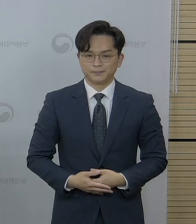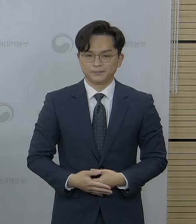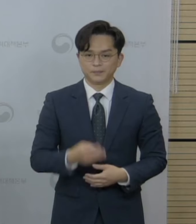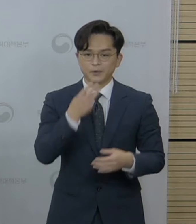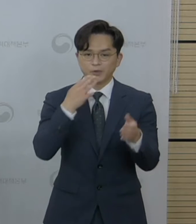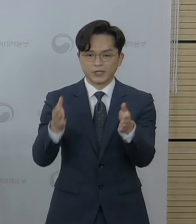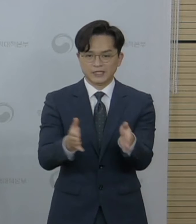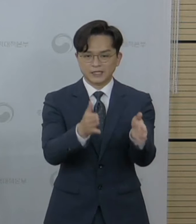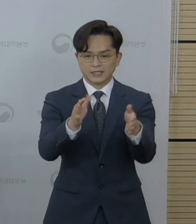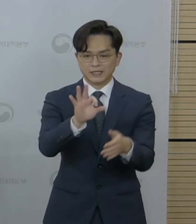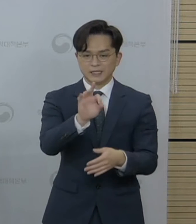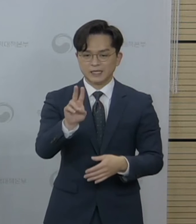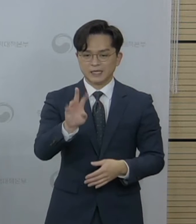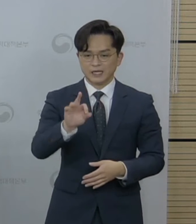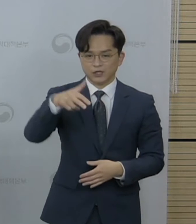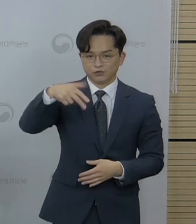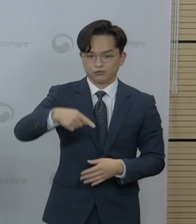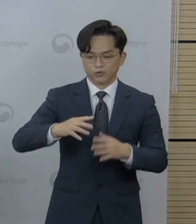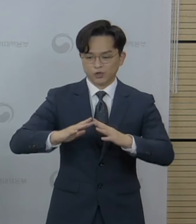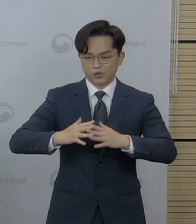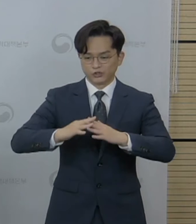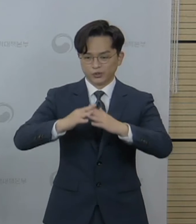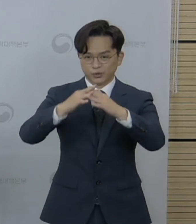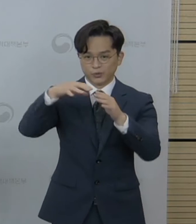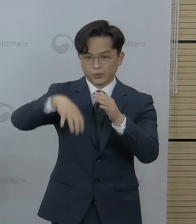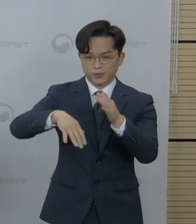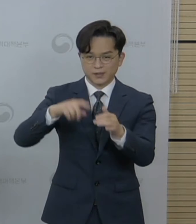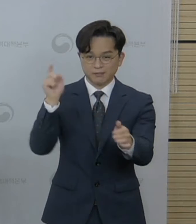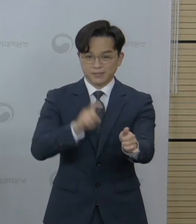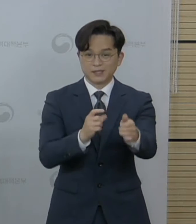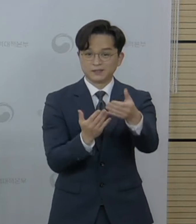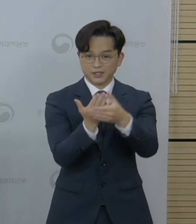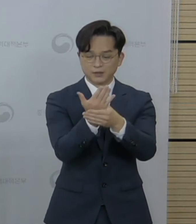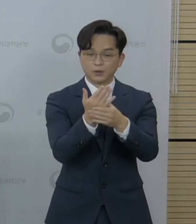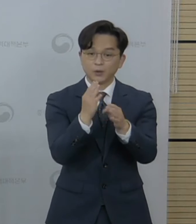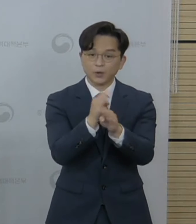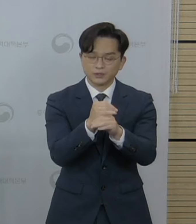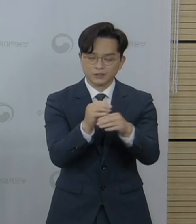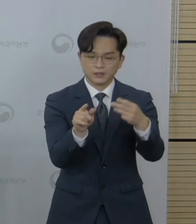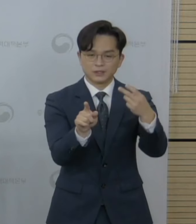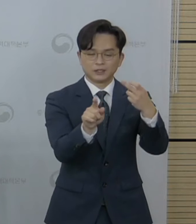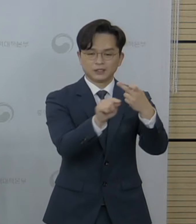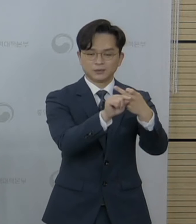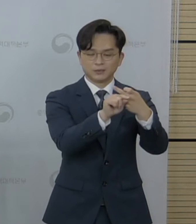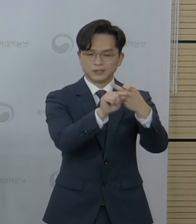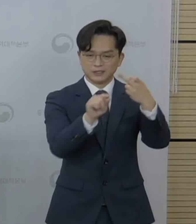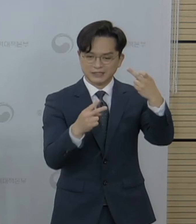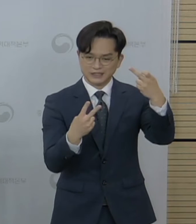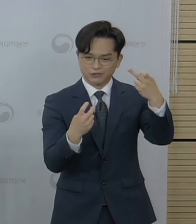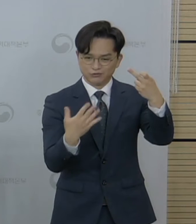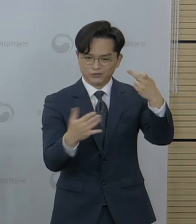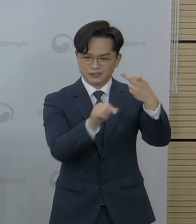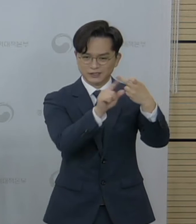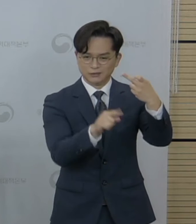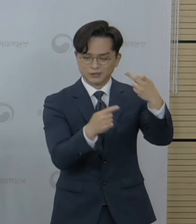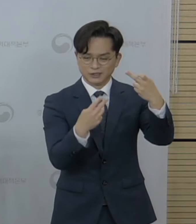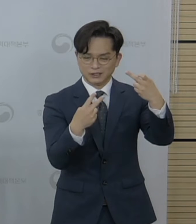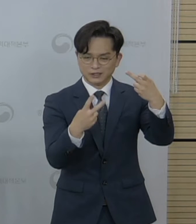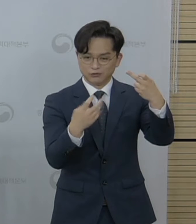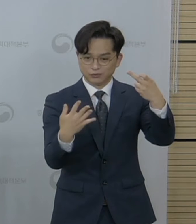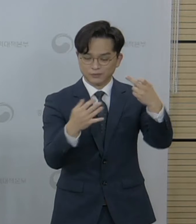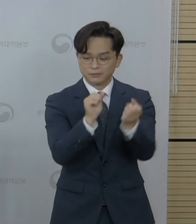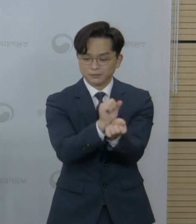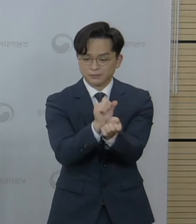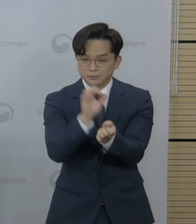경기도 양주시 건설 현장과 관련하여 12월 29일 첫 확진자 발생 이후 접촉자 조사